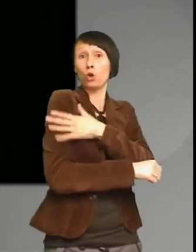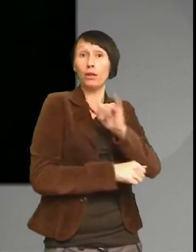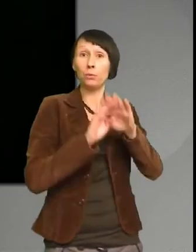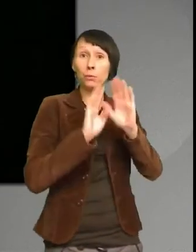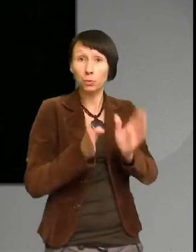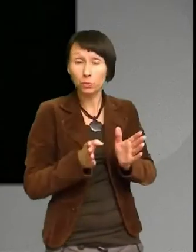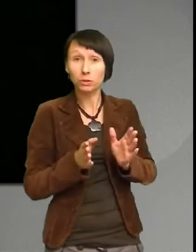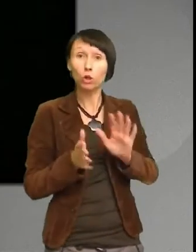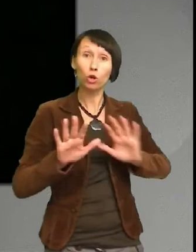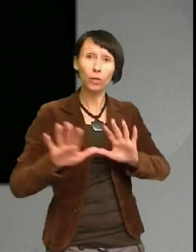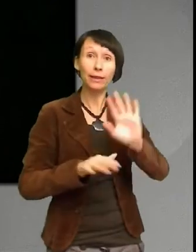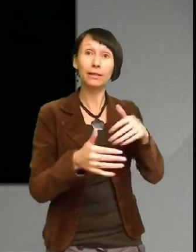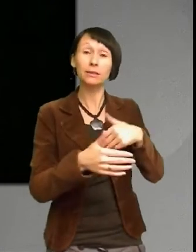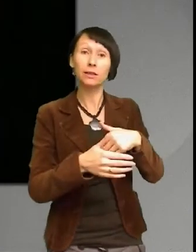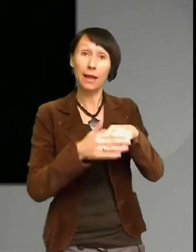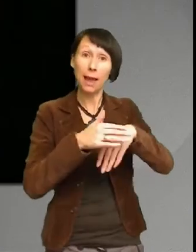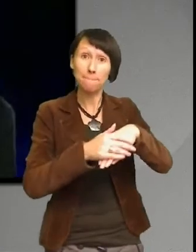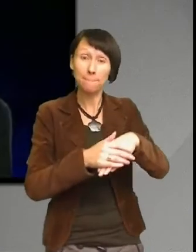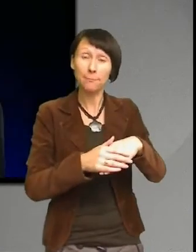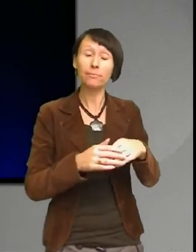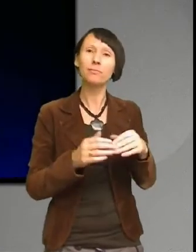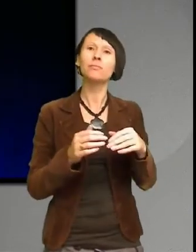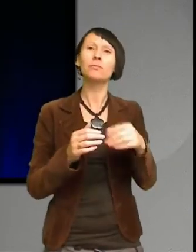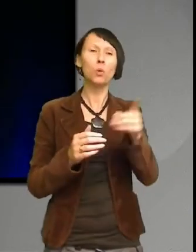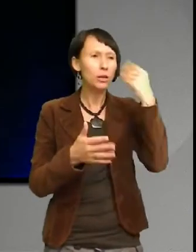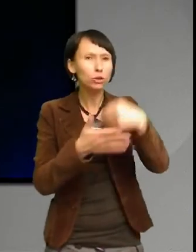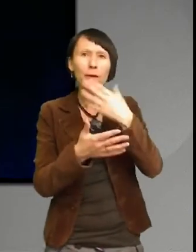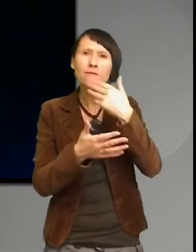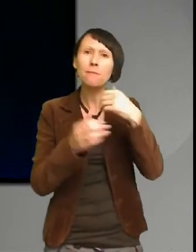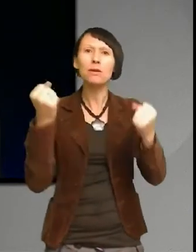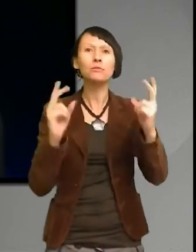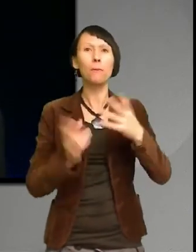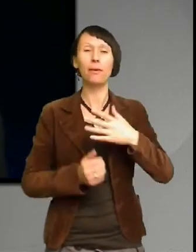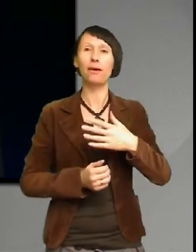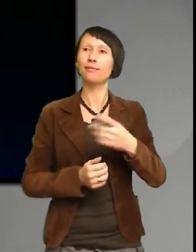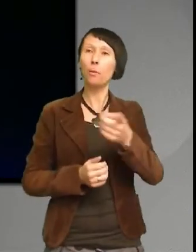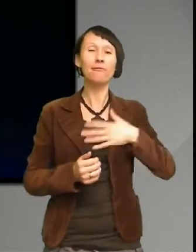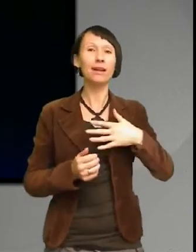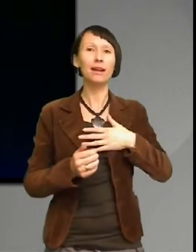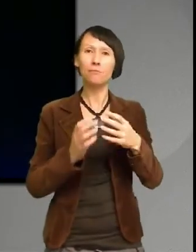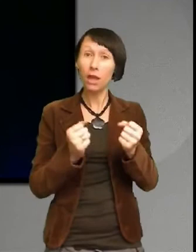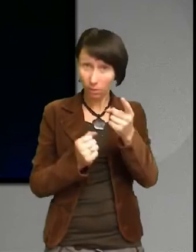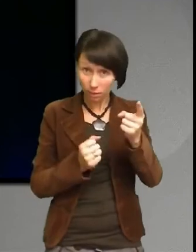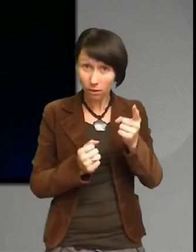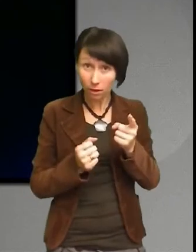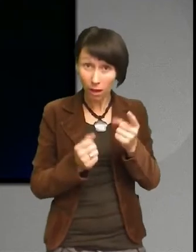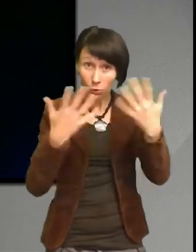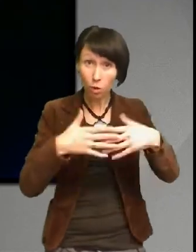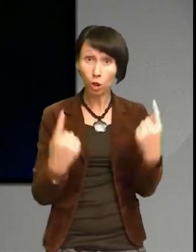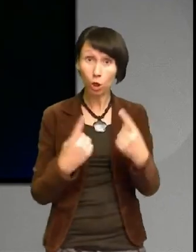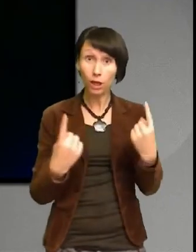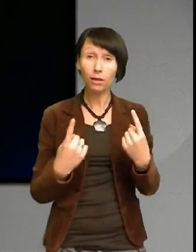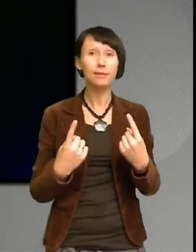Men de är inte lyckliga vid det. Barnen i dessa familjer ska ständigt ha vuxna och säkerhetsvakter